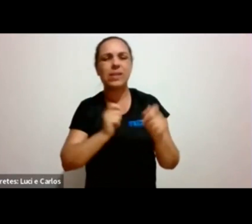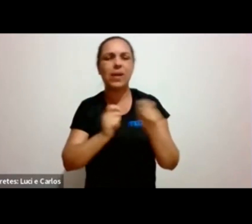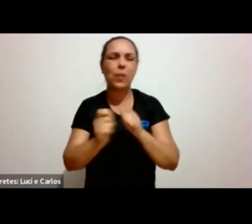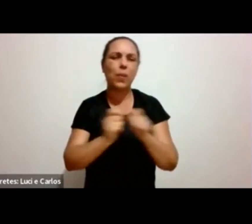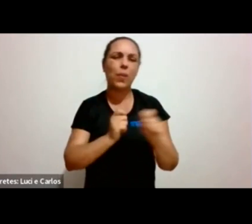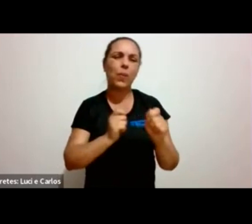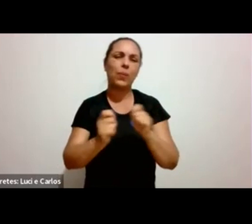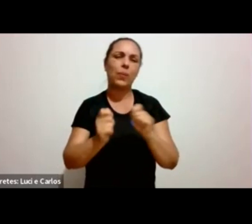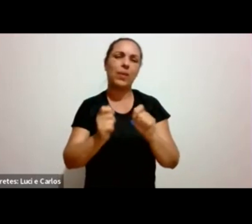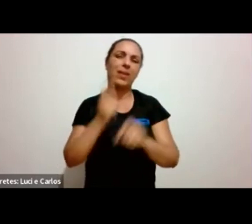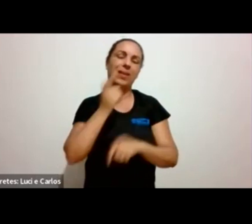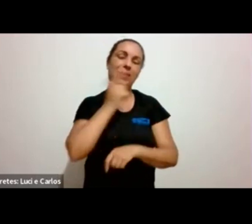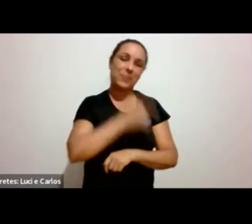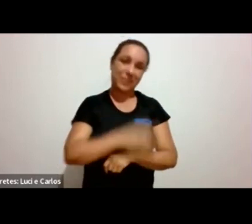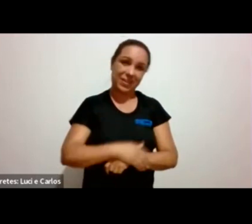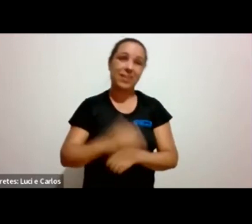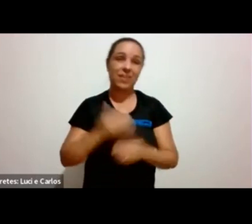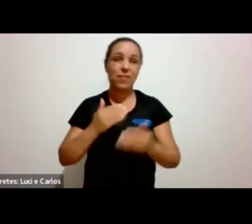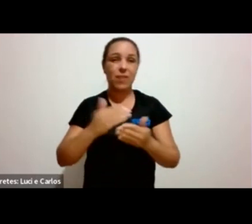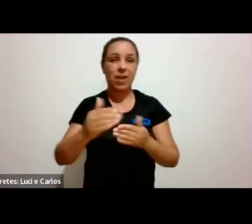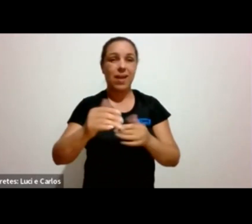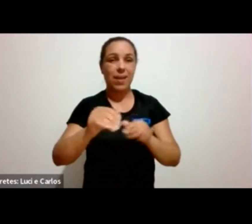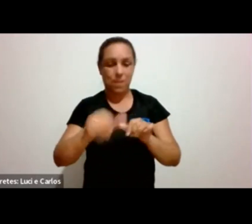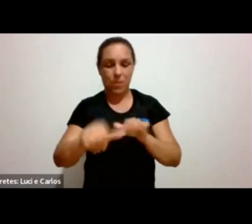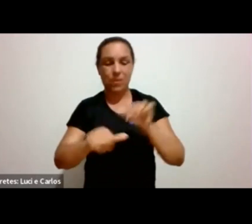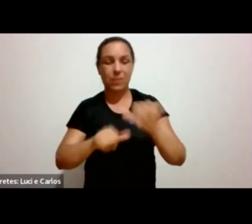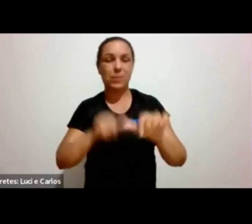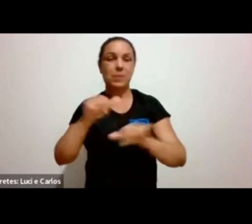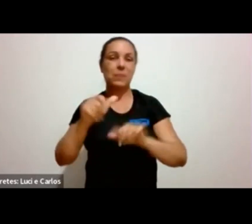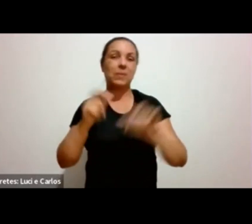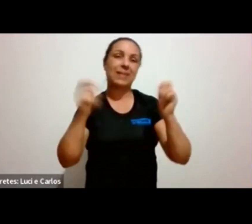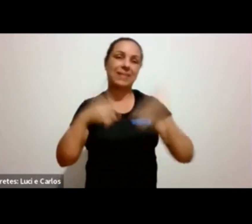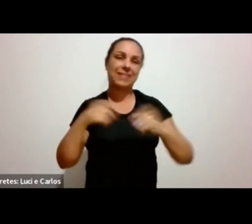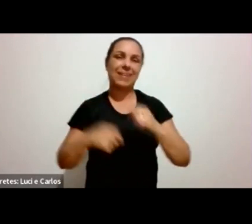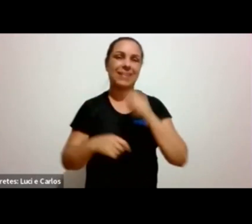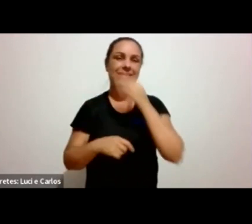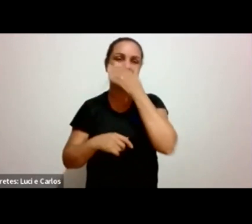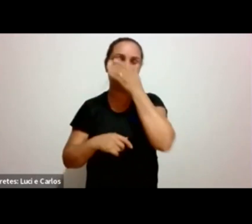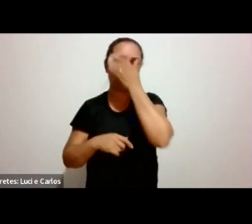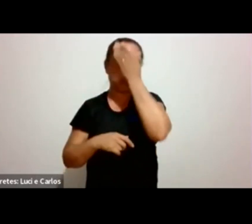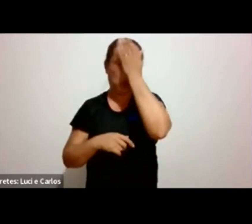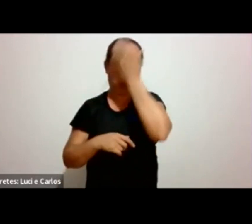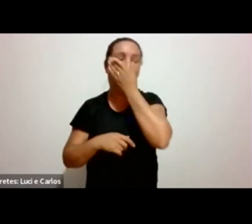vida para que as mudanças possam começar a acontecer.